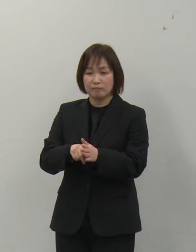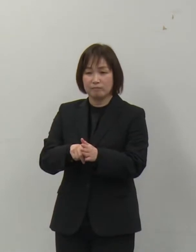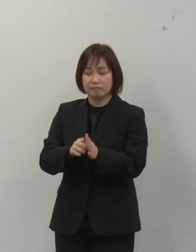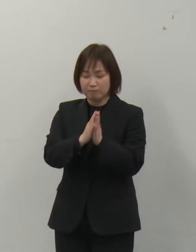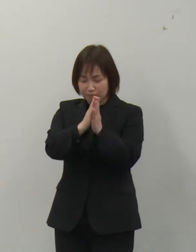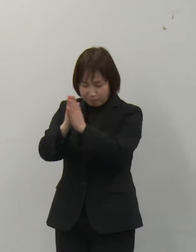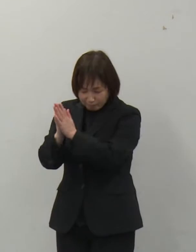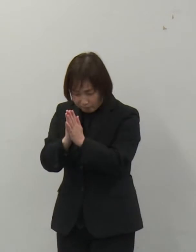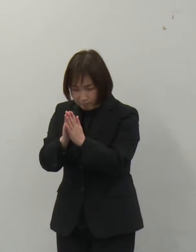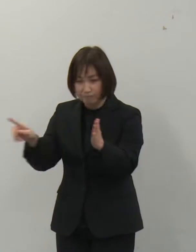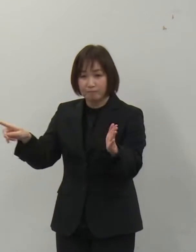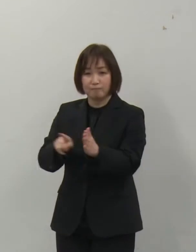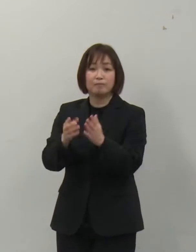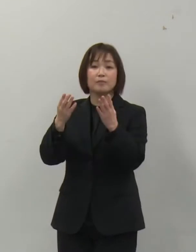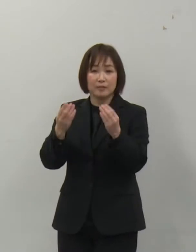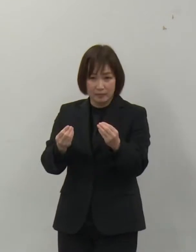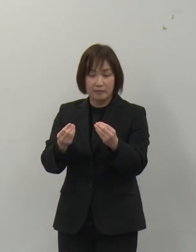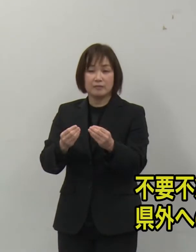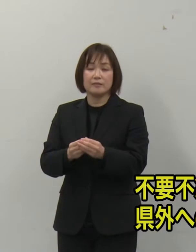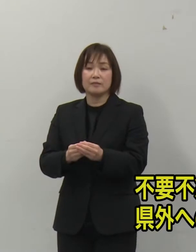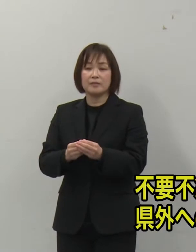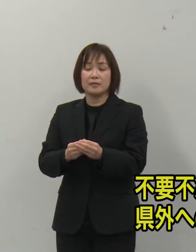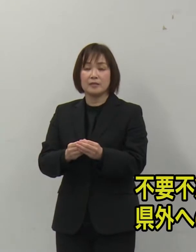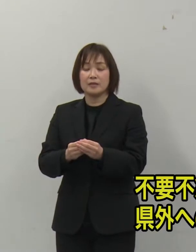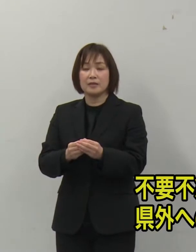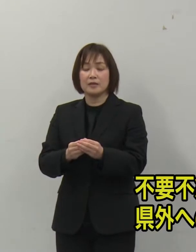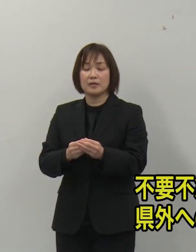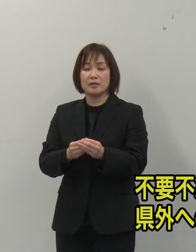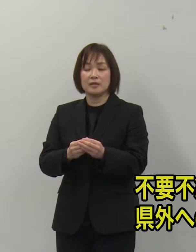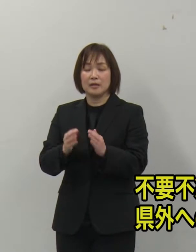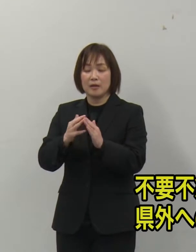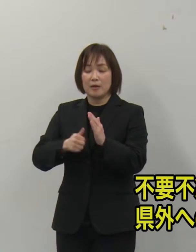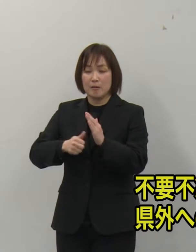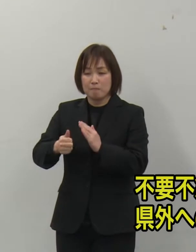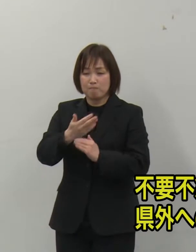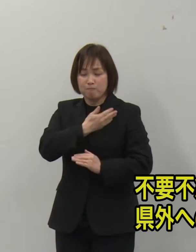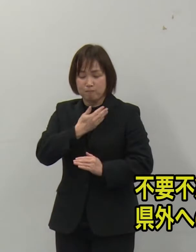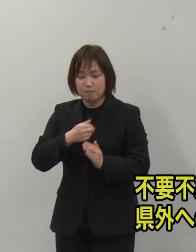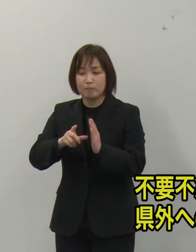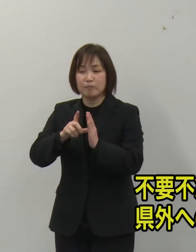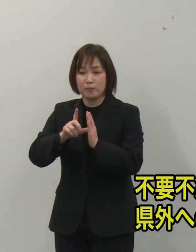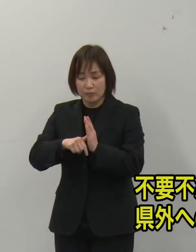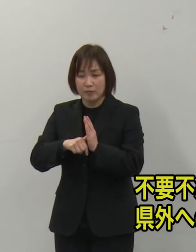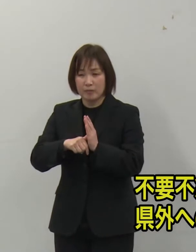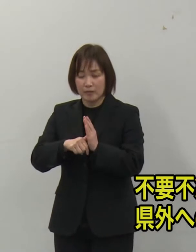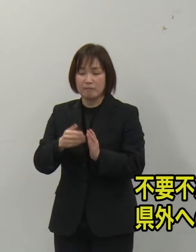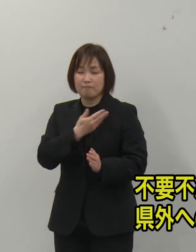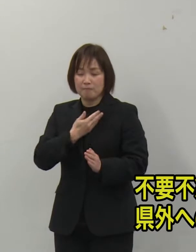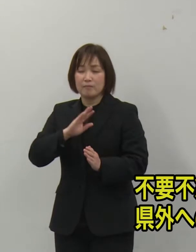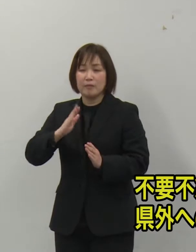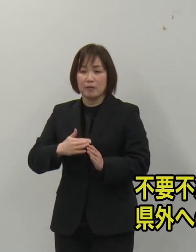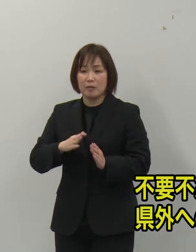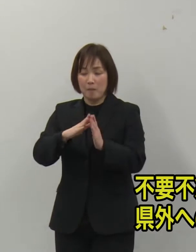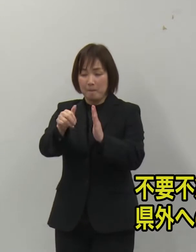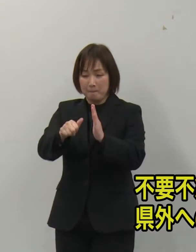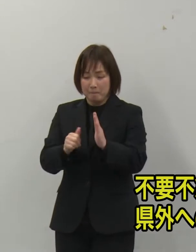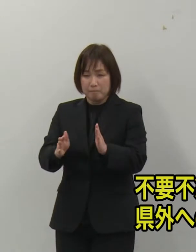願いしてまいりました。不要不急の帰省はやめてください。控えてください。